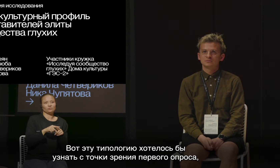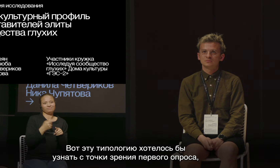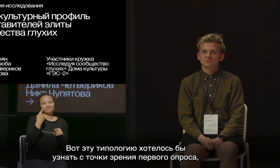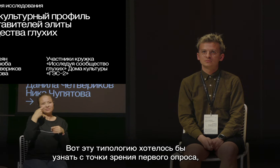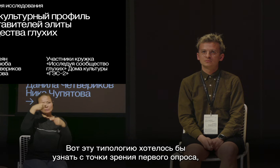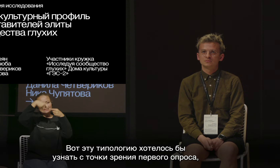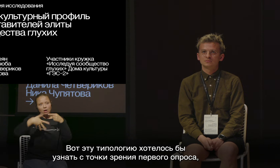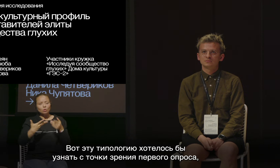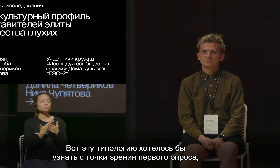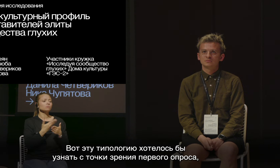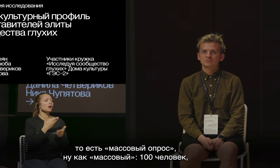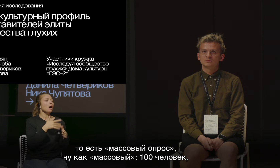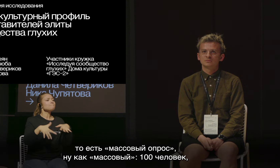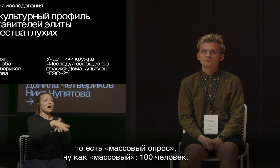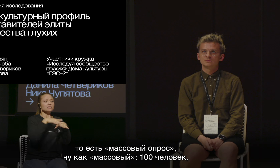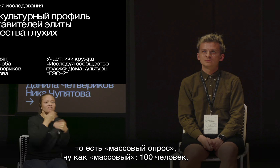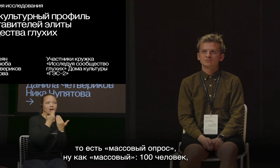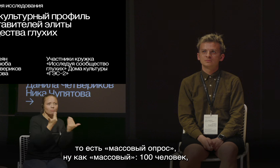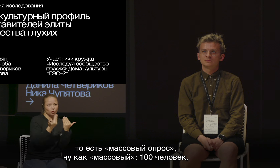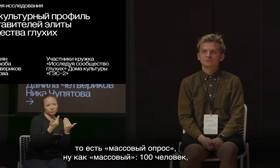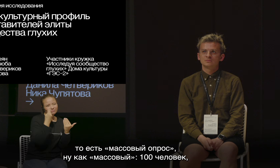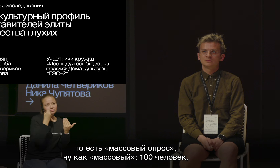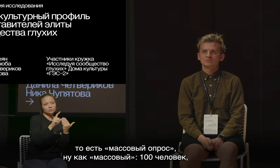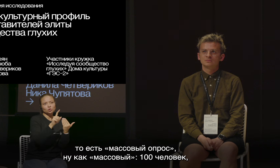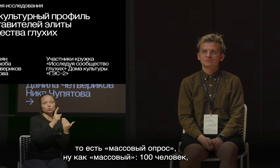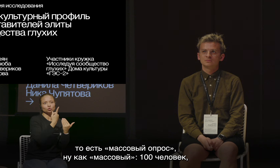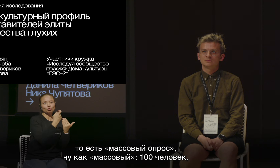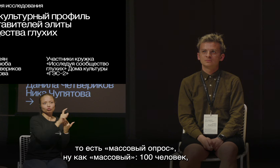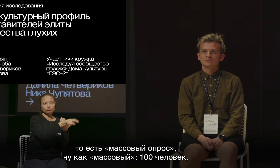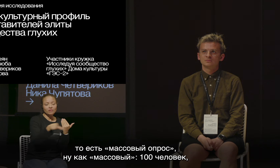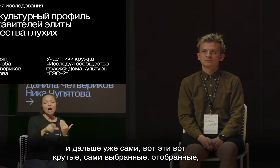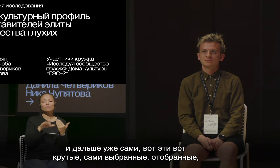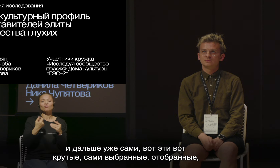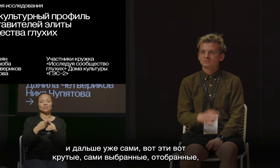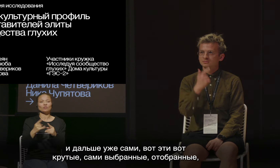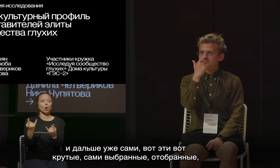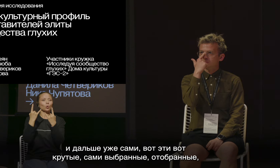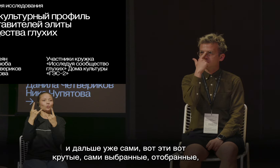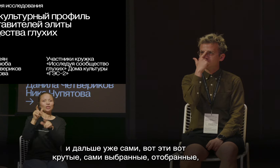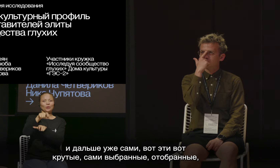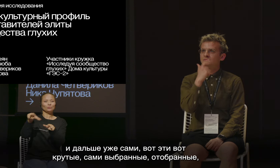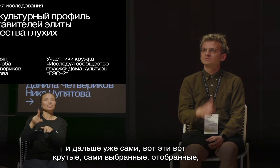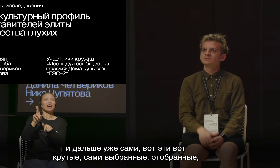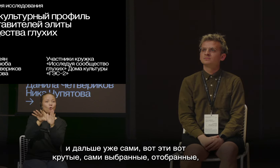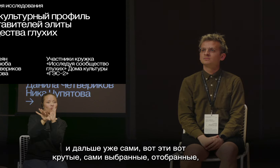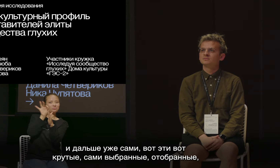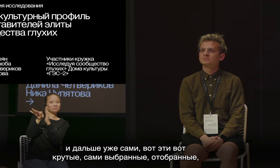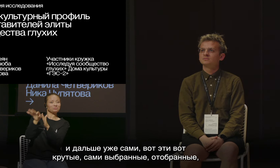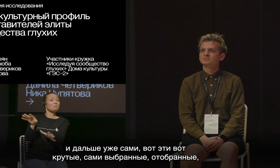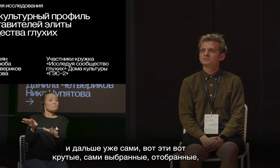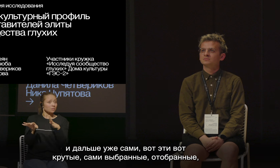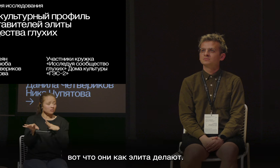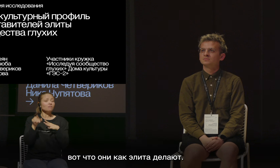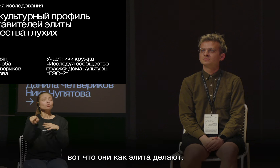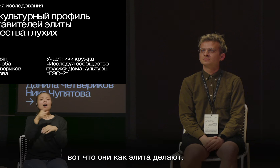человек, и дальше уже сами вот эти вот крутые, сами выбранные, отобранные, отборные, вот что они как элита